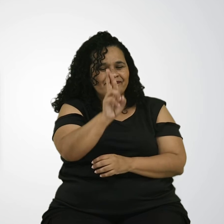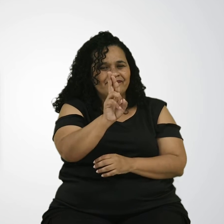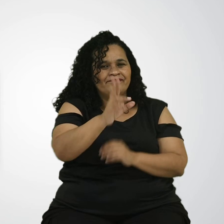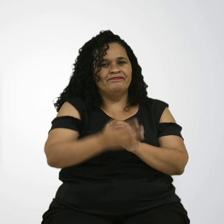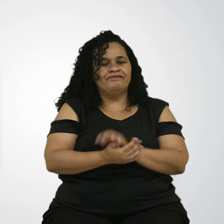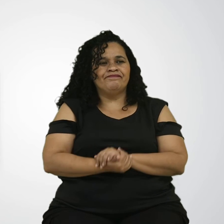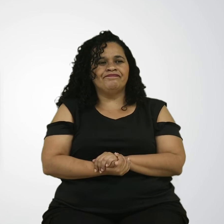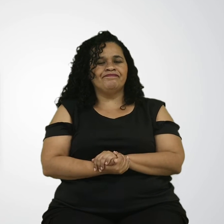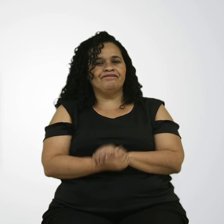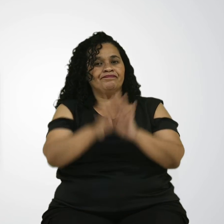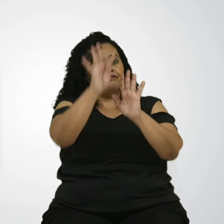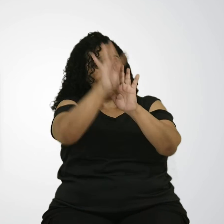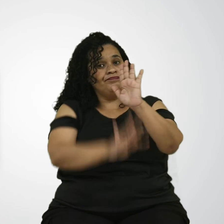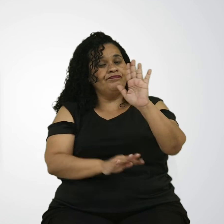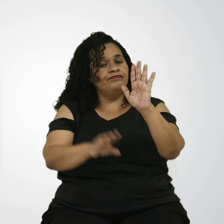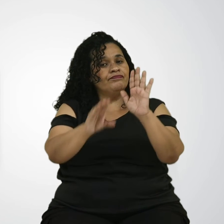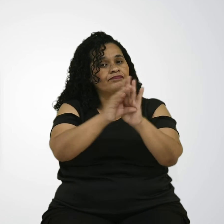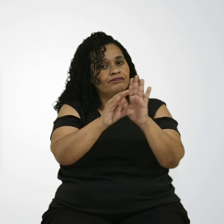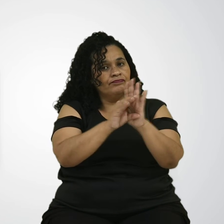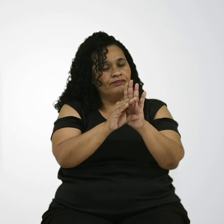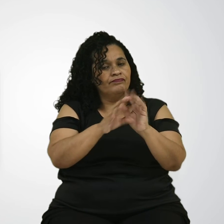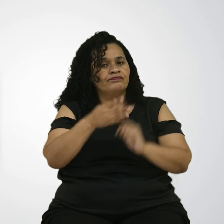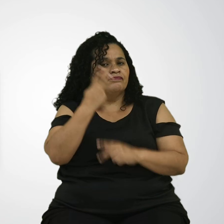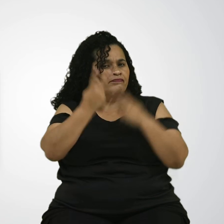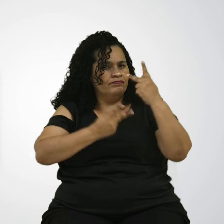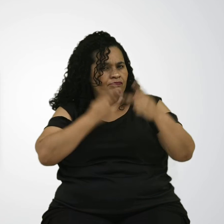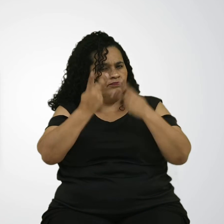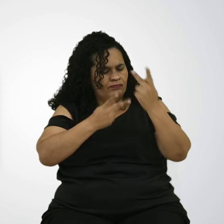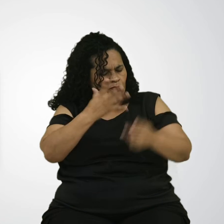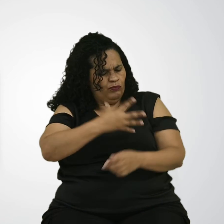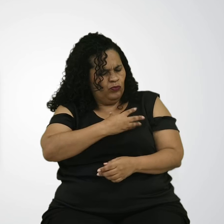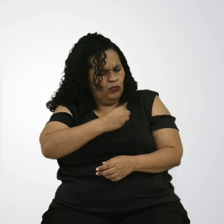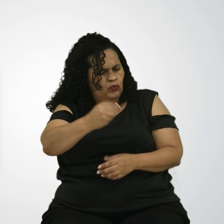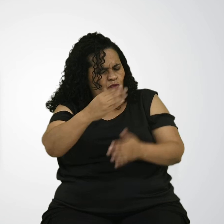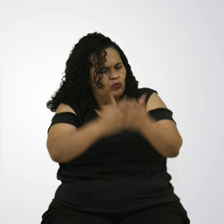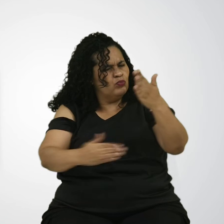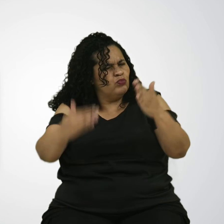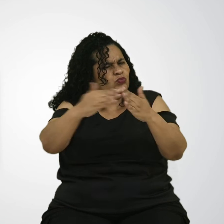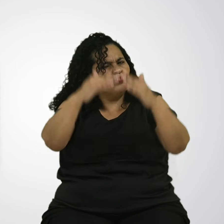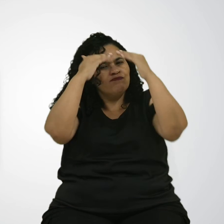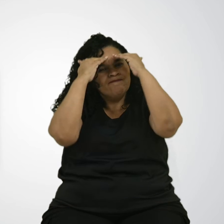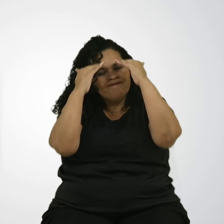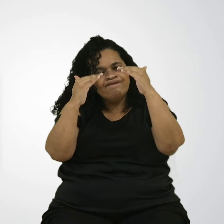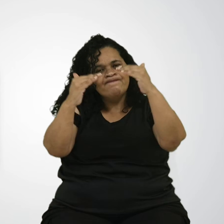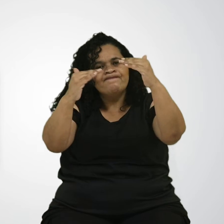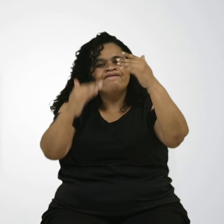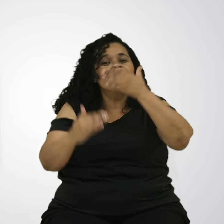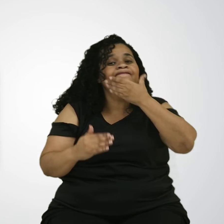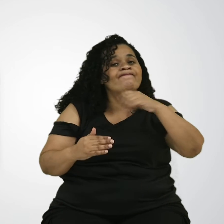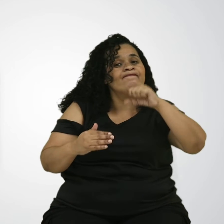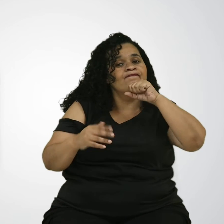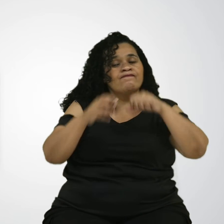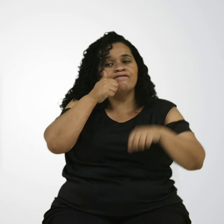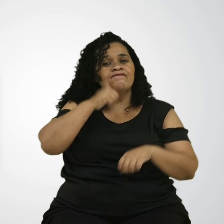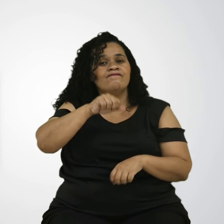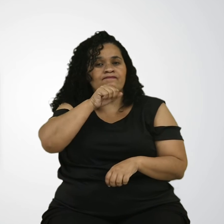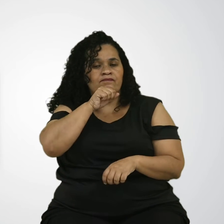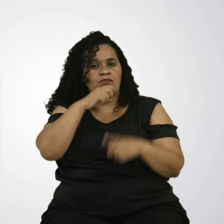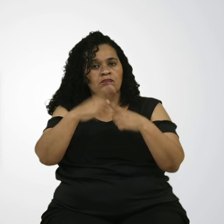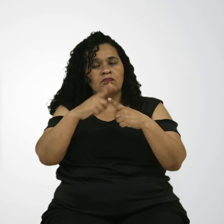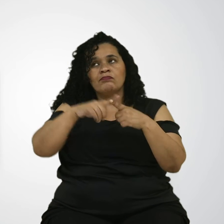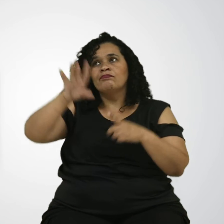o texto de Colossenses, né, vai dizer: filhos, em tudo obedecei a vossos pais, pois isso agrada ao